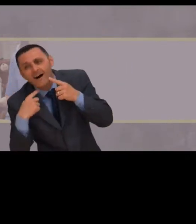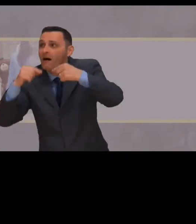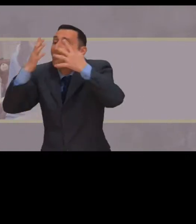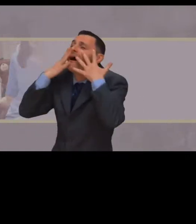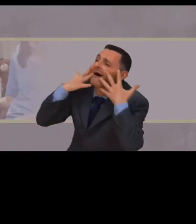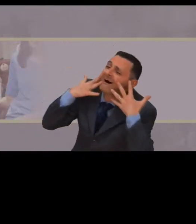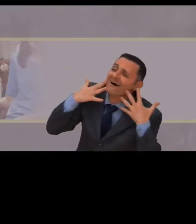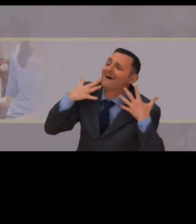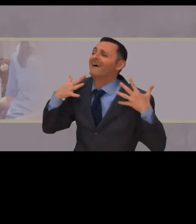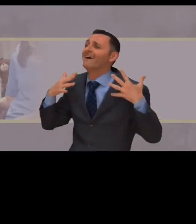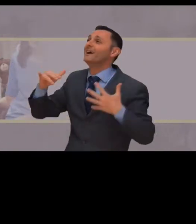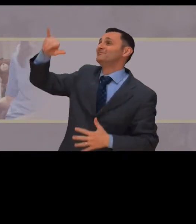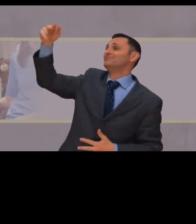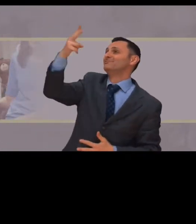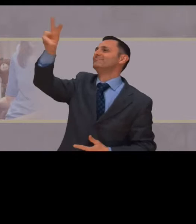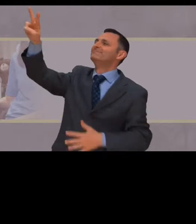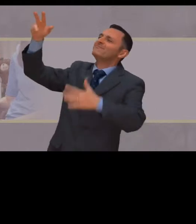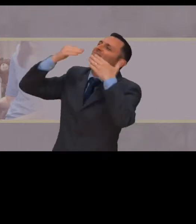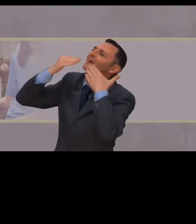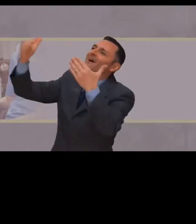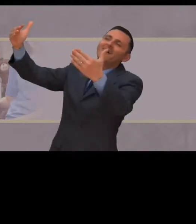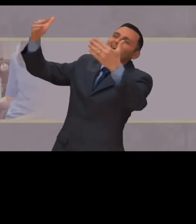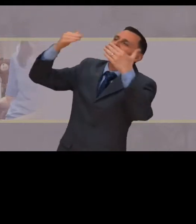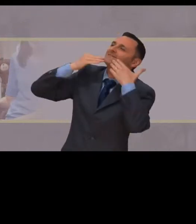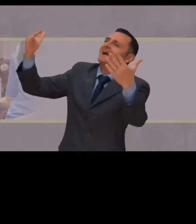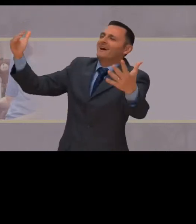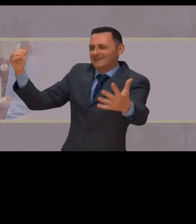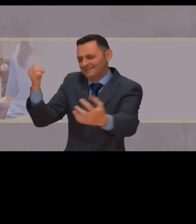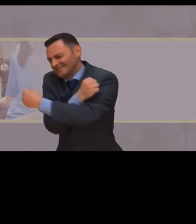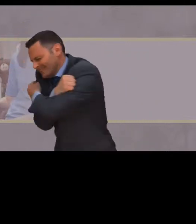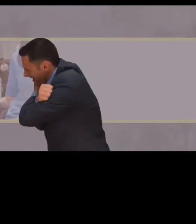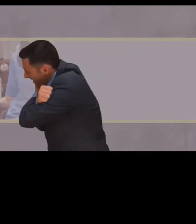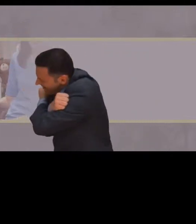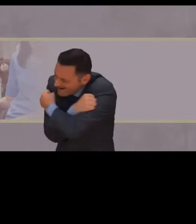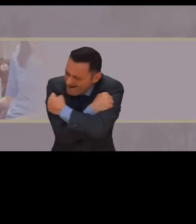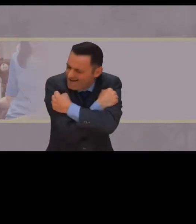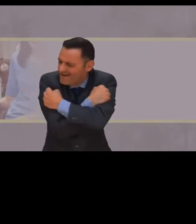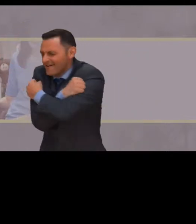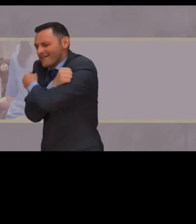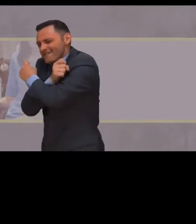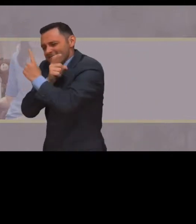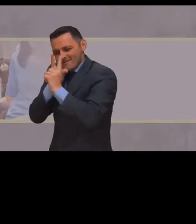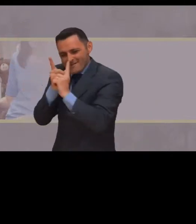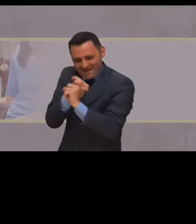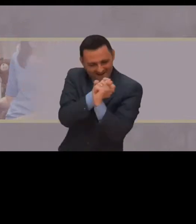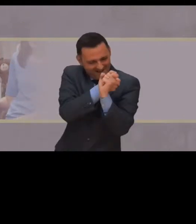chiamerà i morti più danno